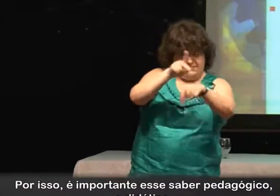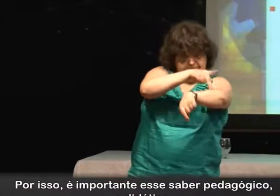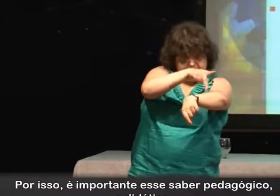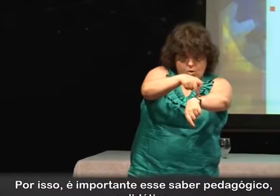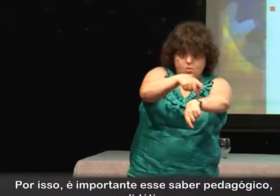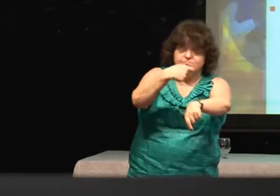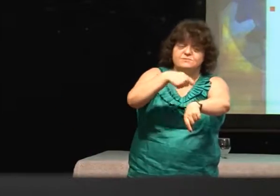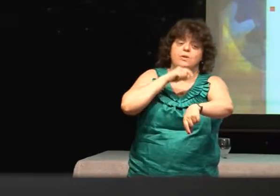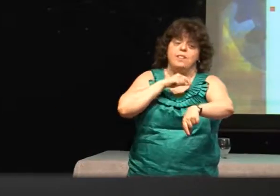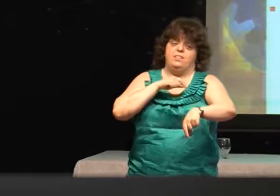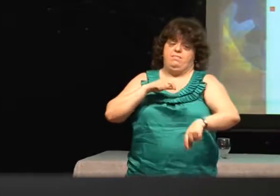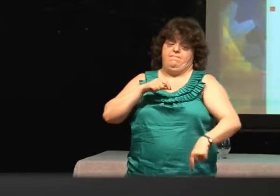didático.